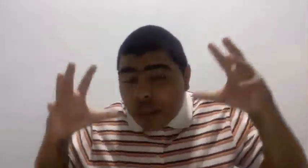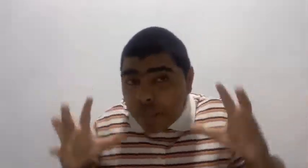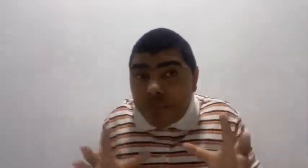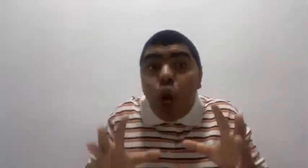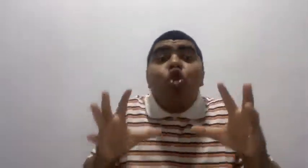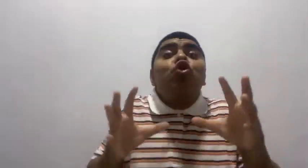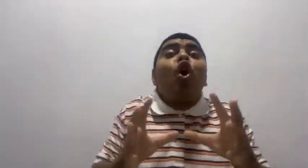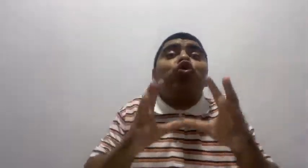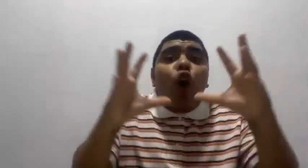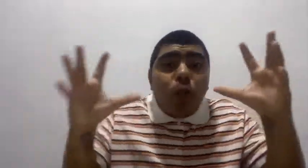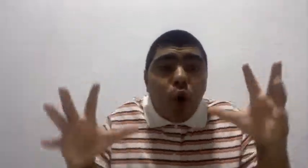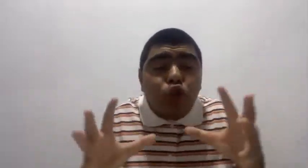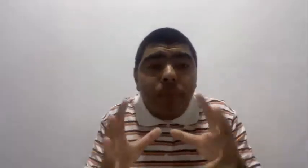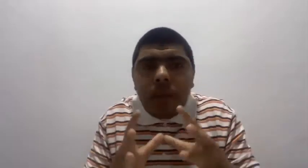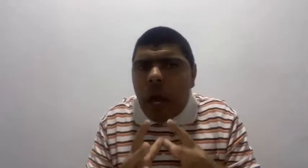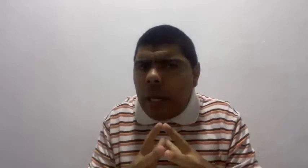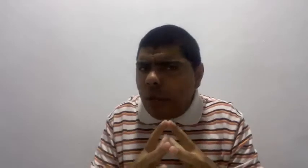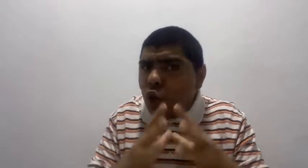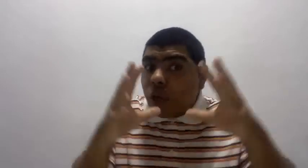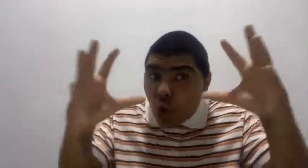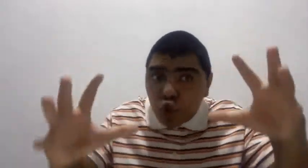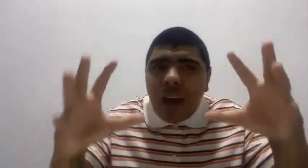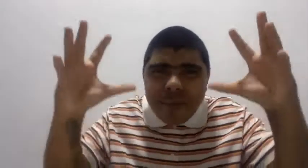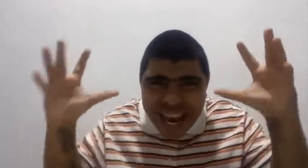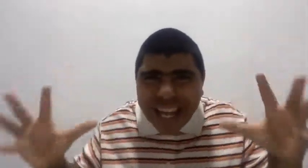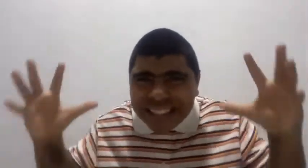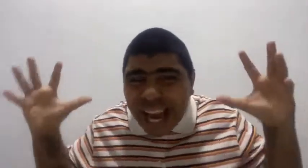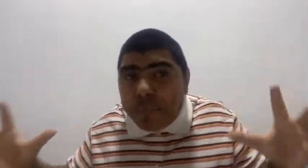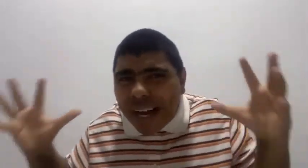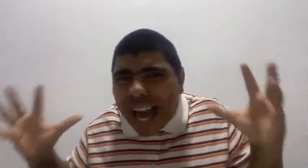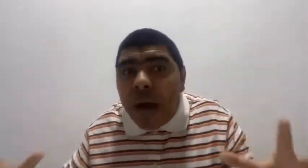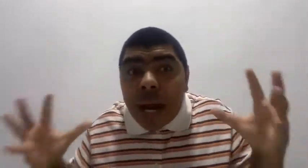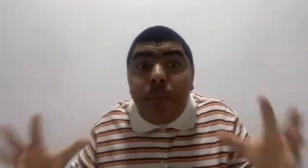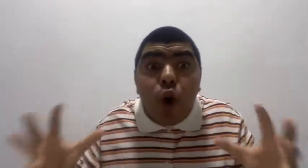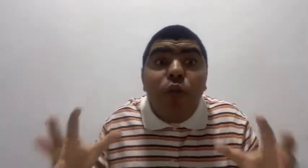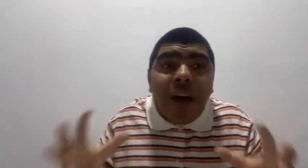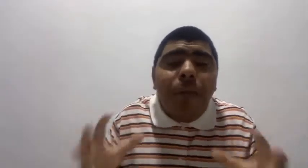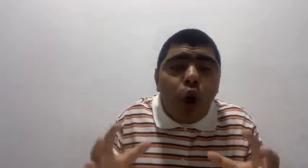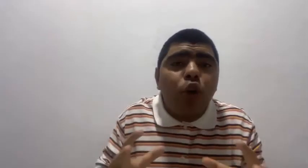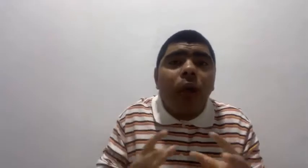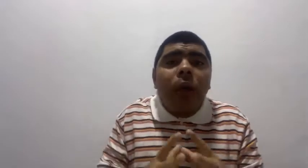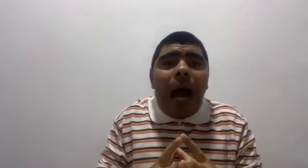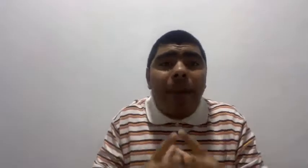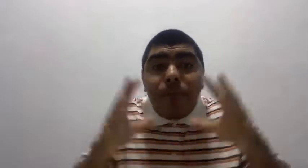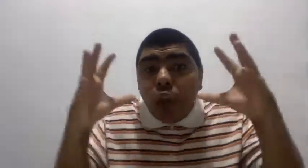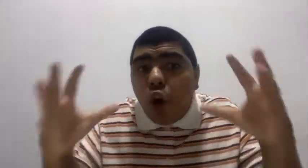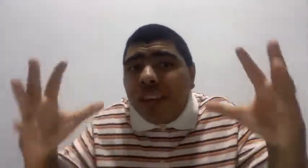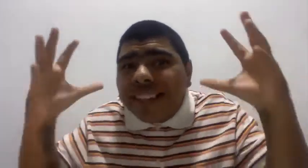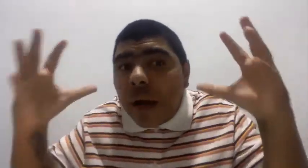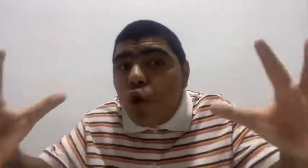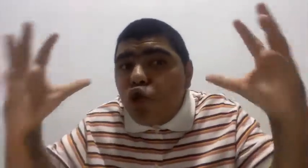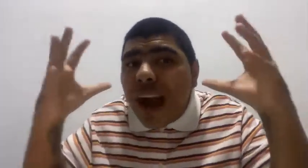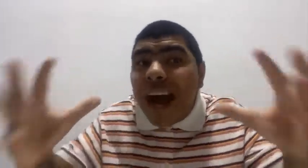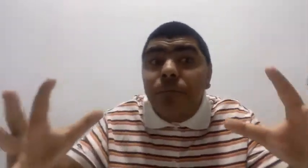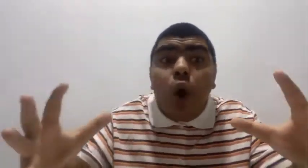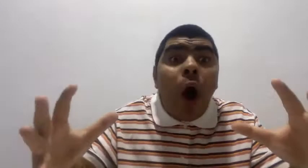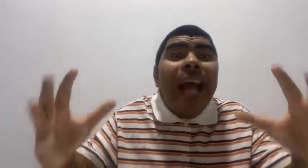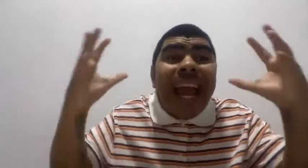amén, no somos. Aleluya, escuche bien esta palabra, por favor. Amén, Dios está buscando. Hay